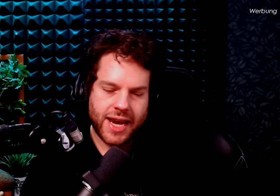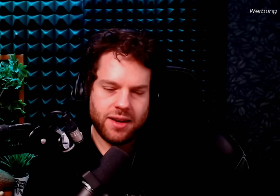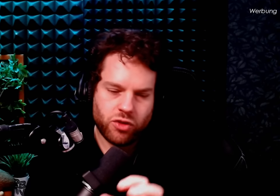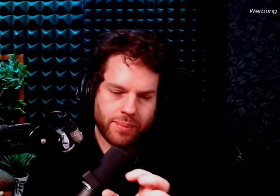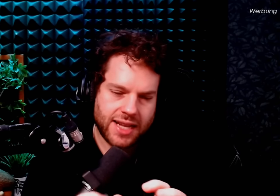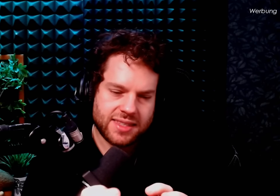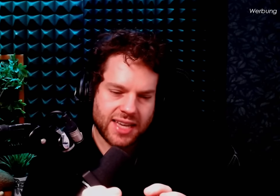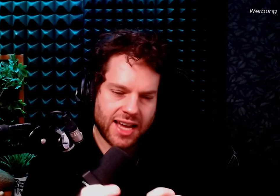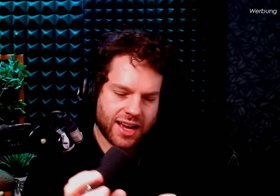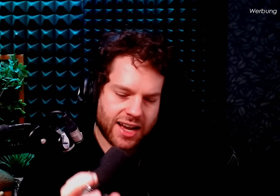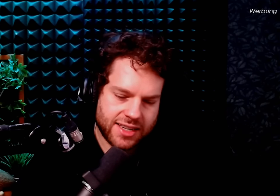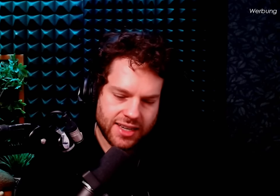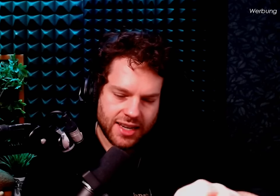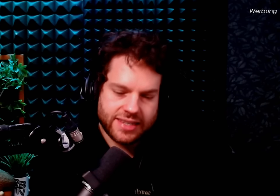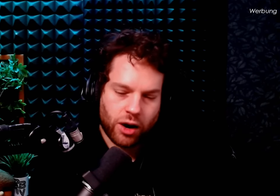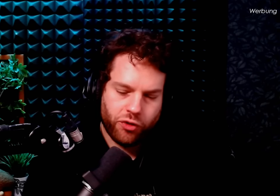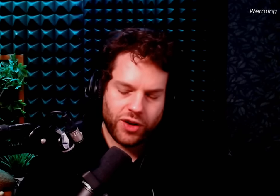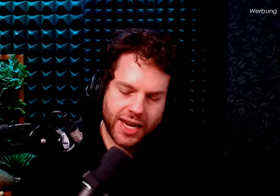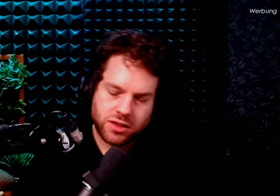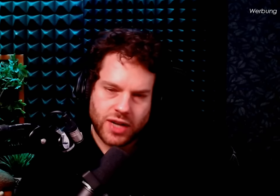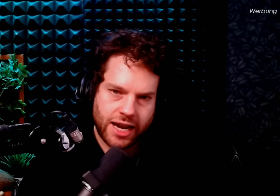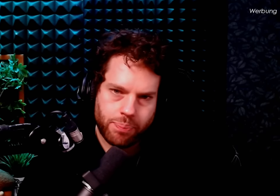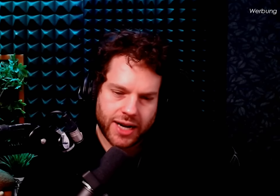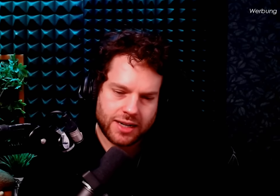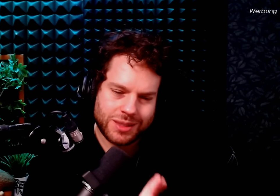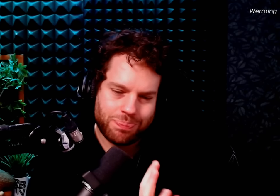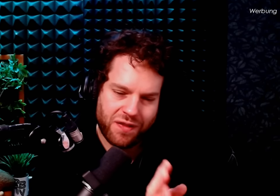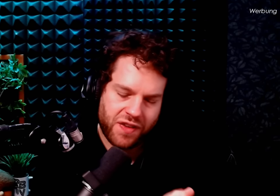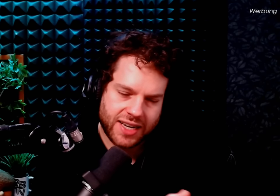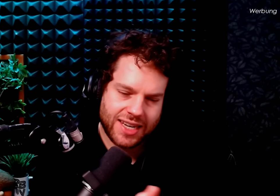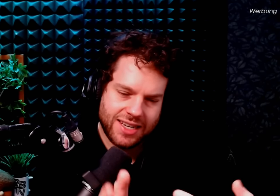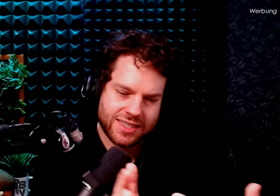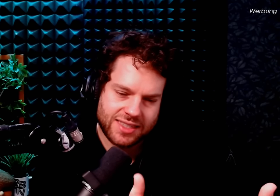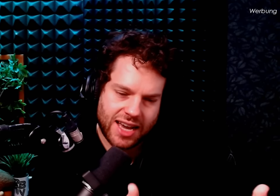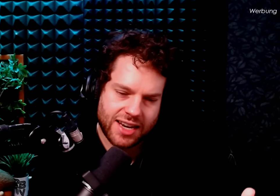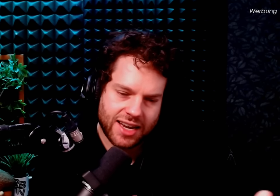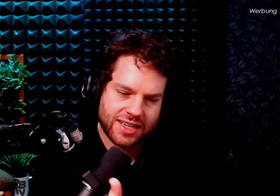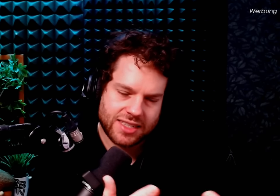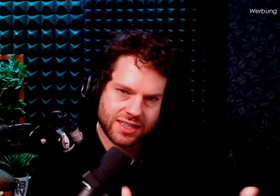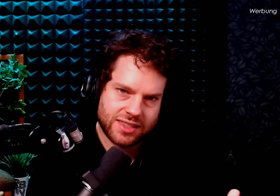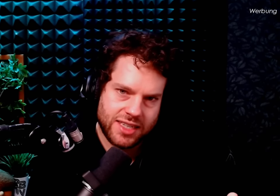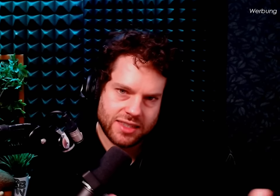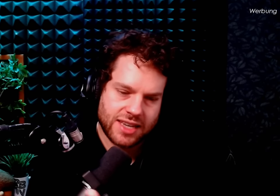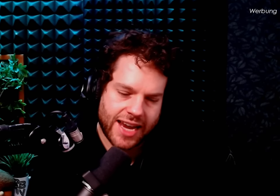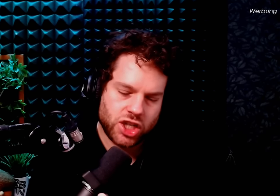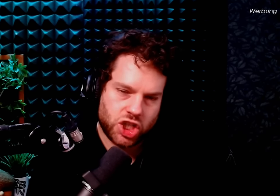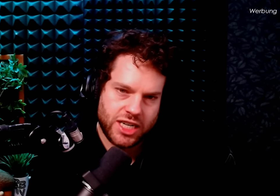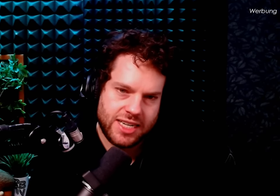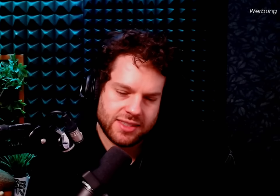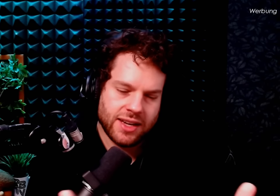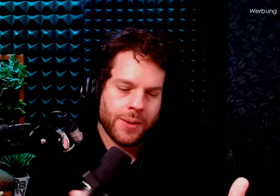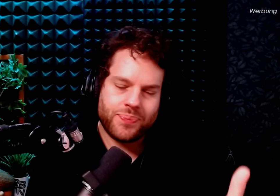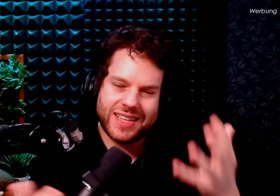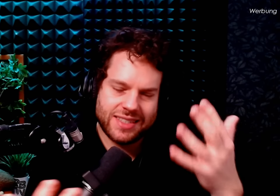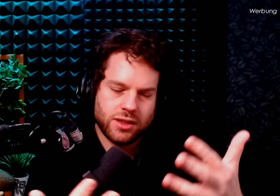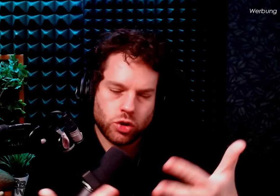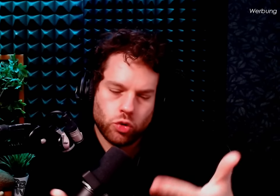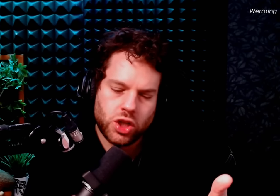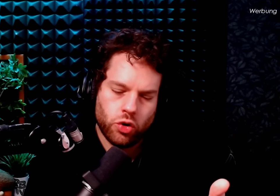mein Zahnrad des Auflegens und Einpackens perfekt in das Zahnrad des Kassierens einschließt. Das ist eine gut